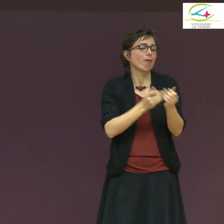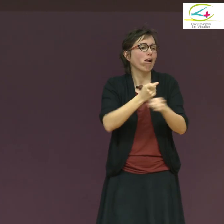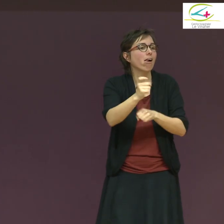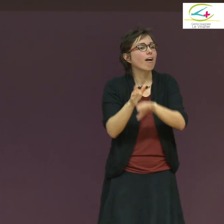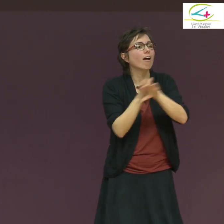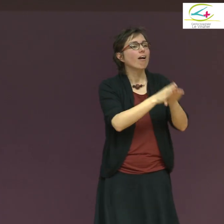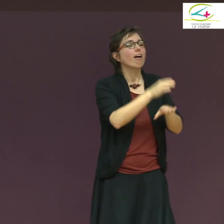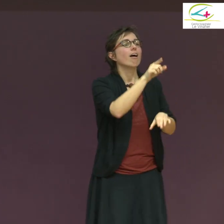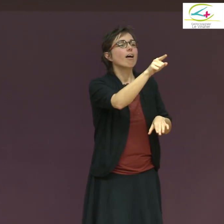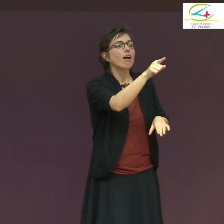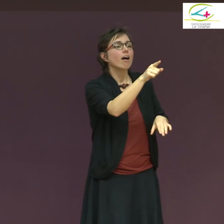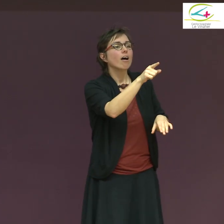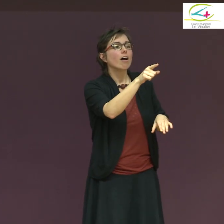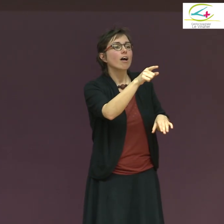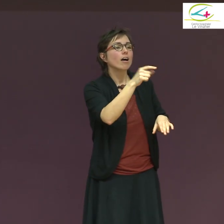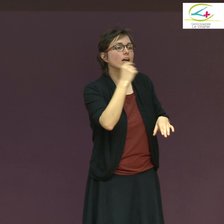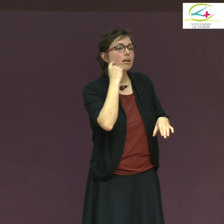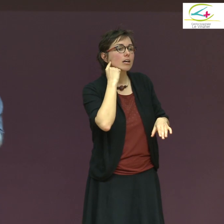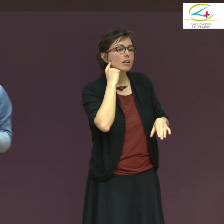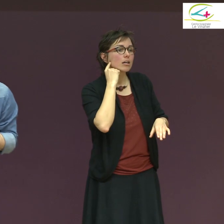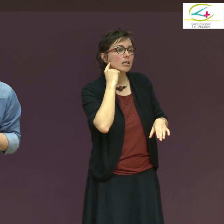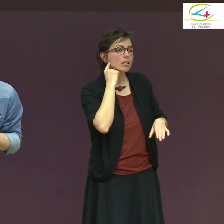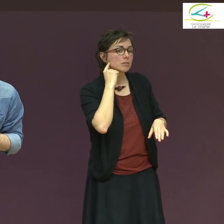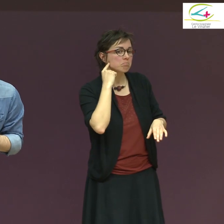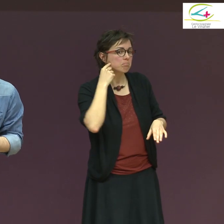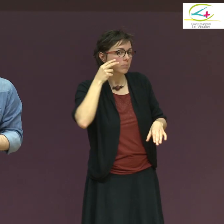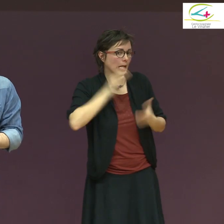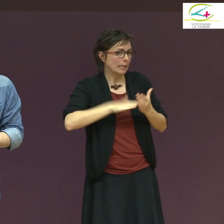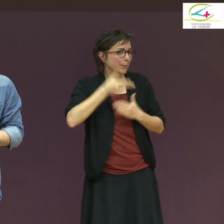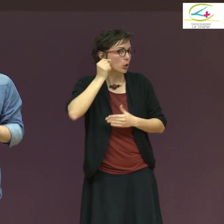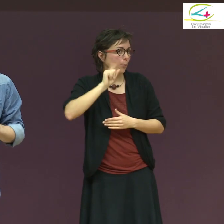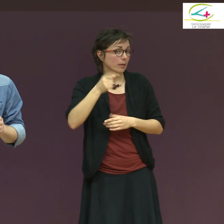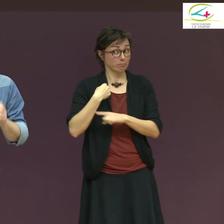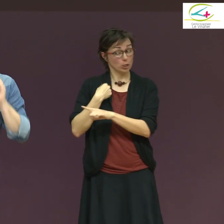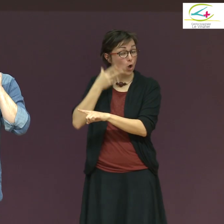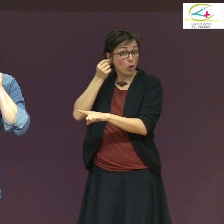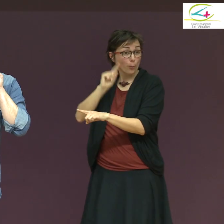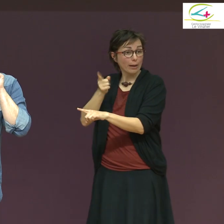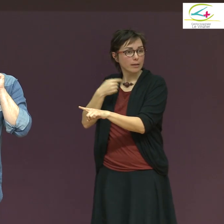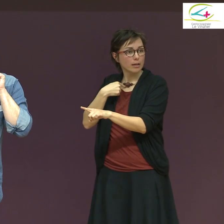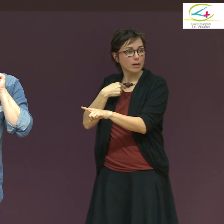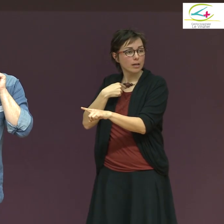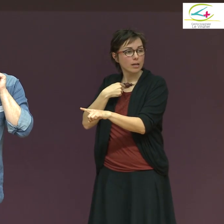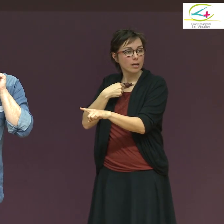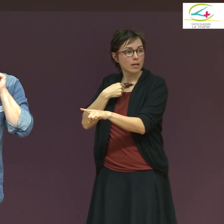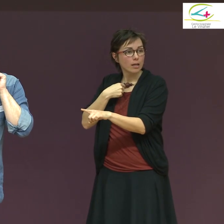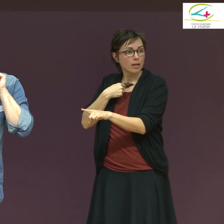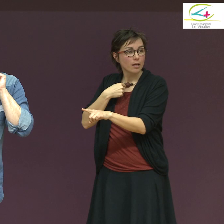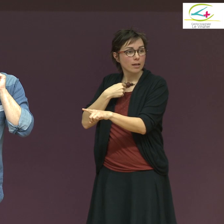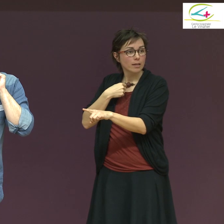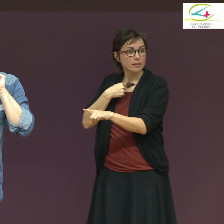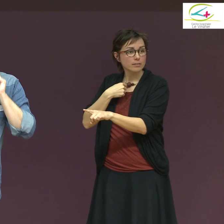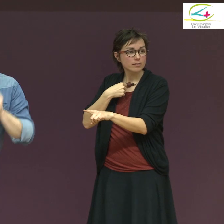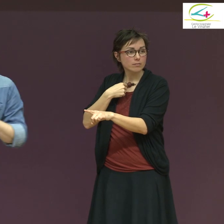Vous demandez directement s'il y a un plan précis. Là, j'ai pas entendu. Vous demandez si la personne a un